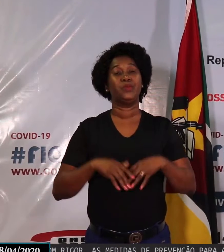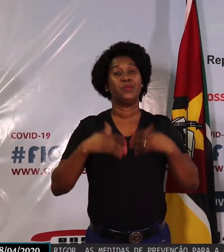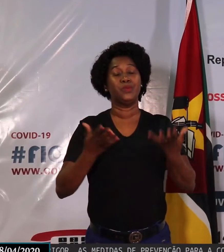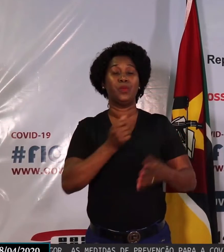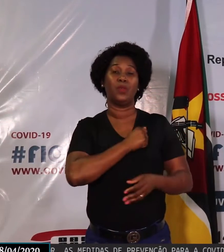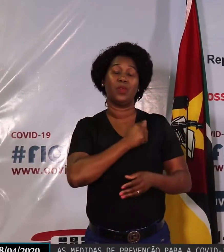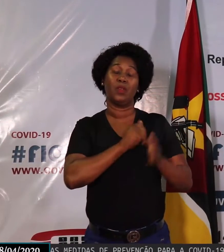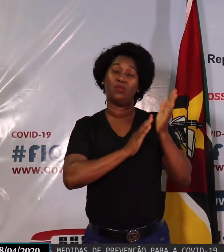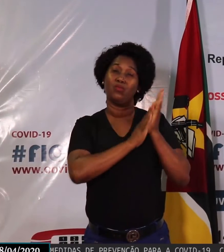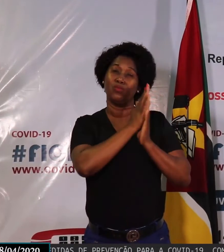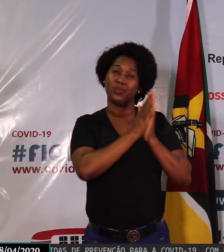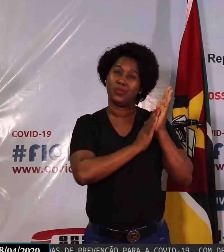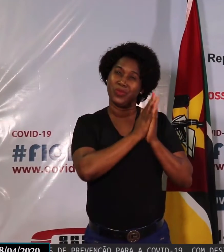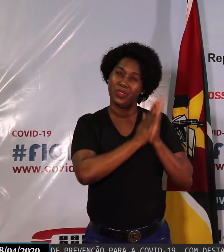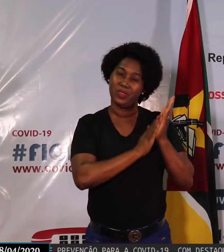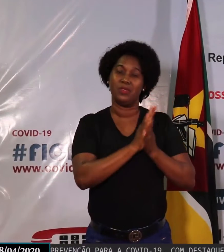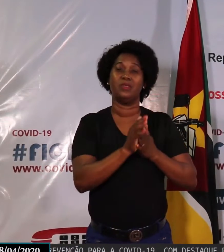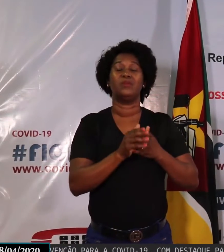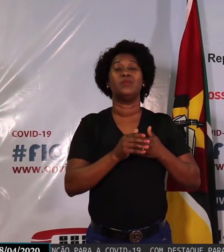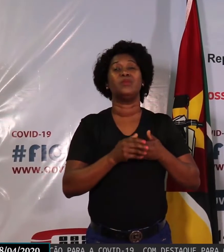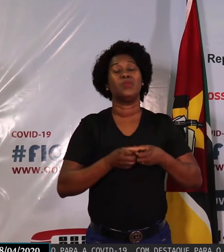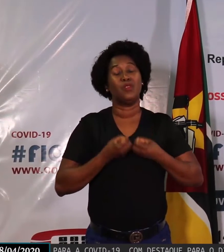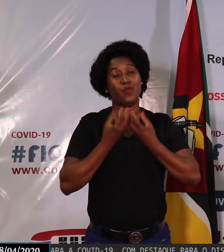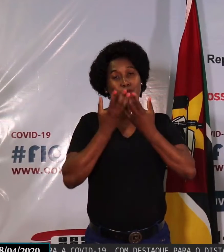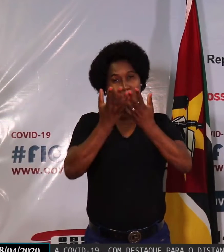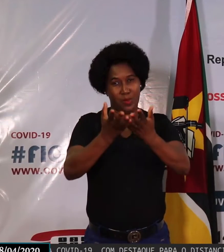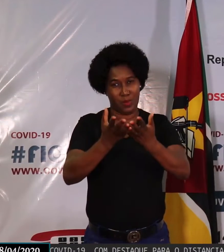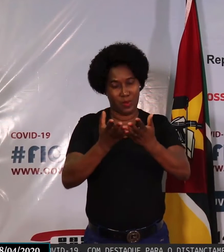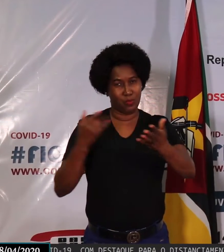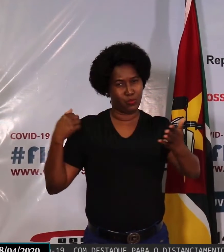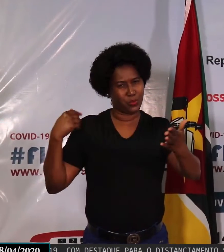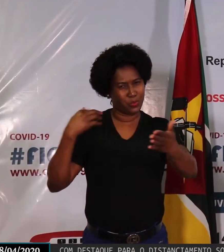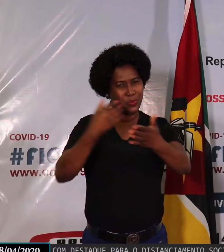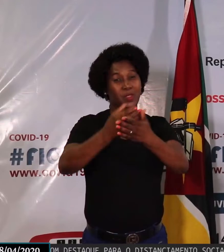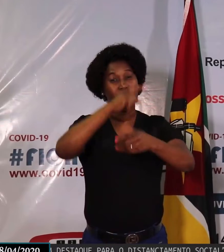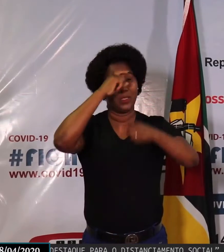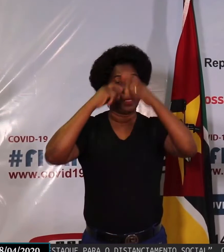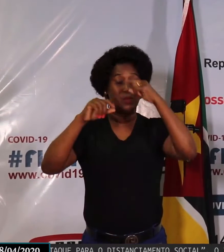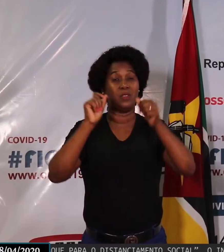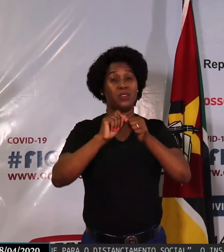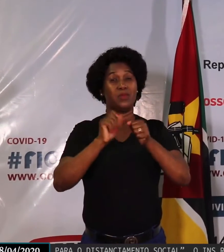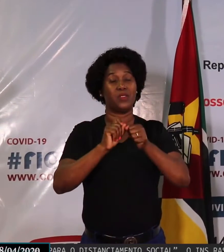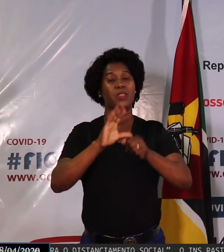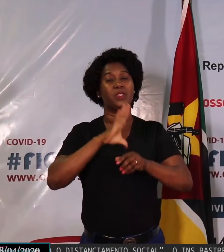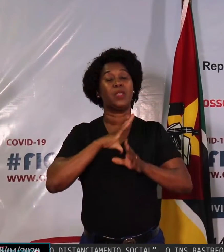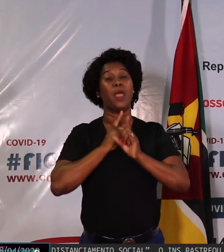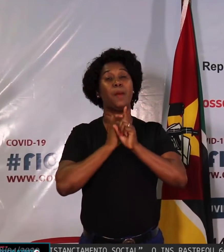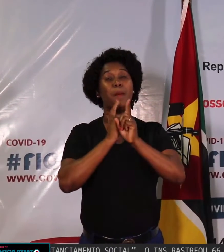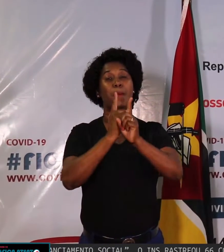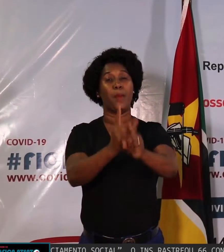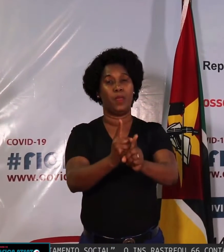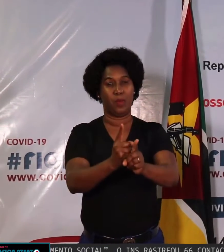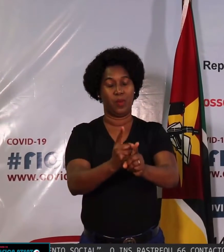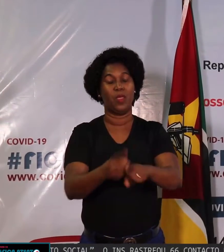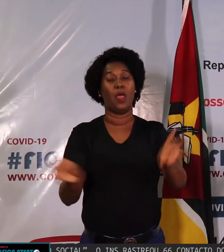Gostaria de aproveitar esta oportunidade para sublinhar que o trabalho até aqui realizado conta com o envolvimento